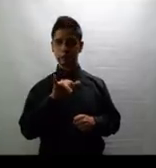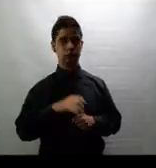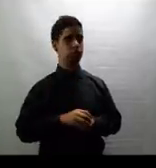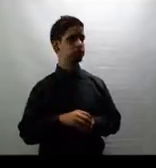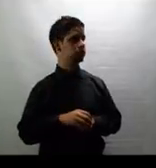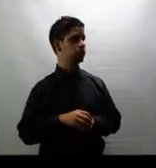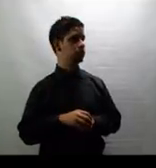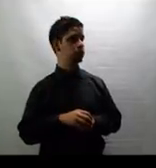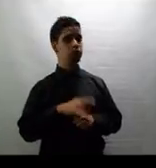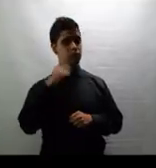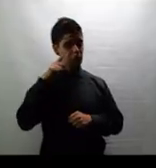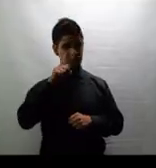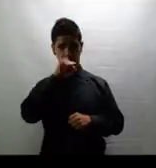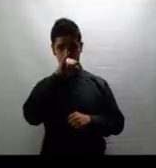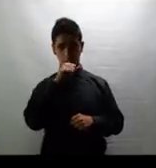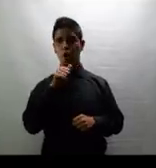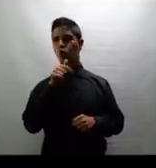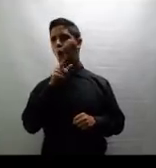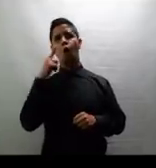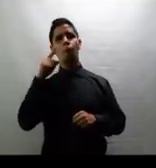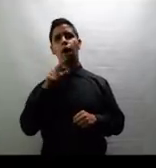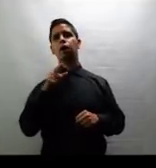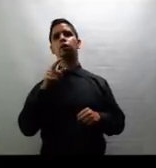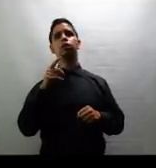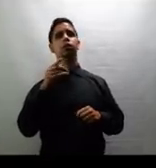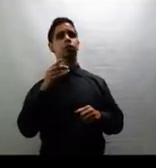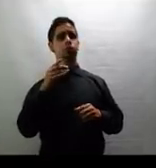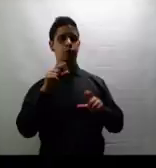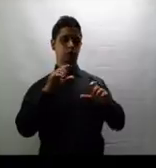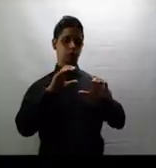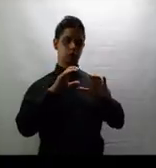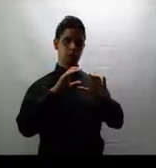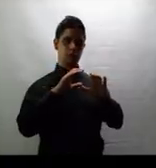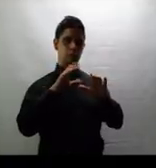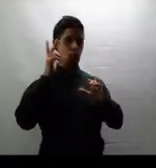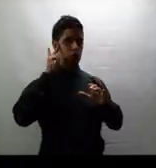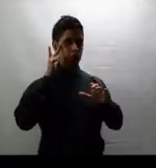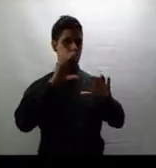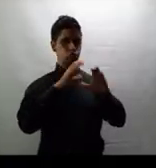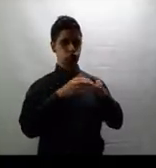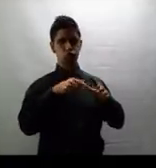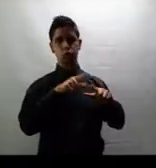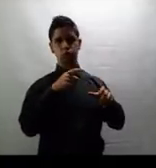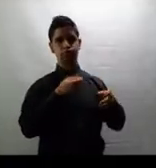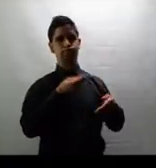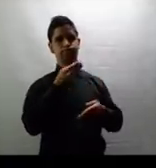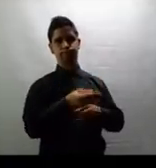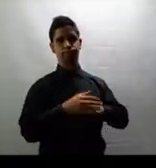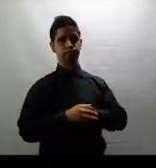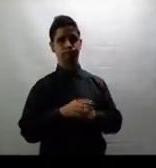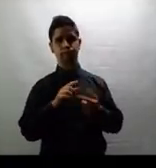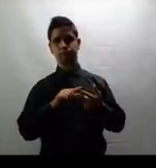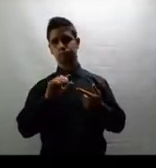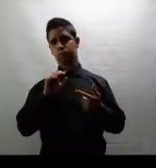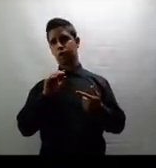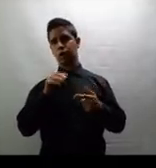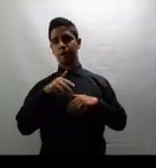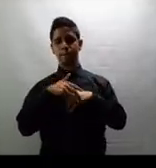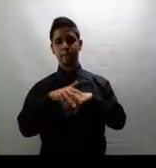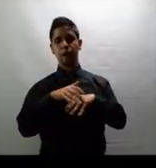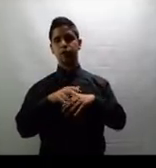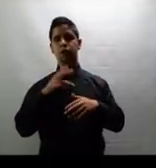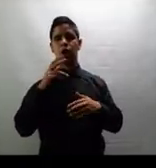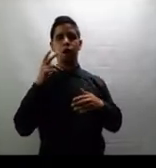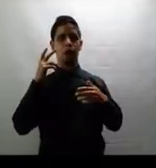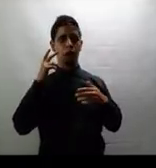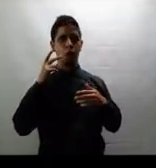no es hora para el partido popular en la década del 40 y esa marcha popular en marcha popular no pasaran era otro